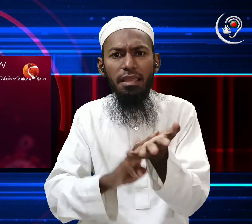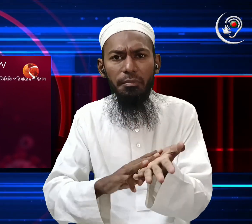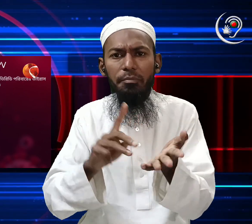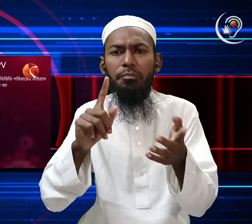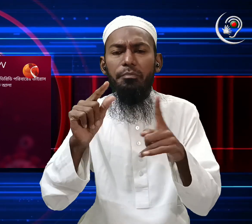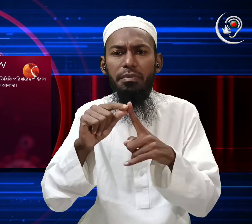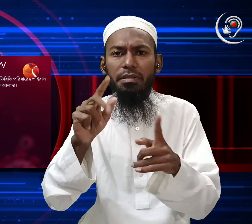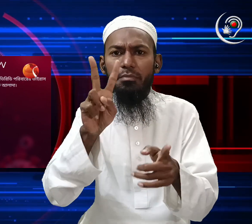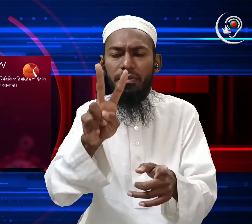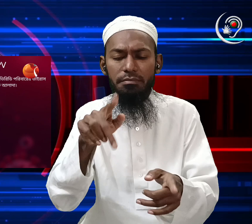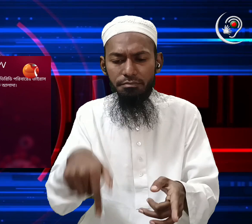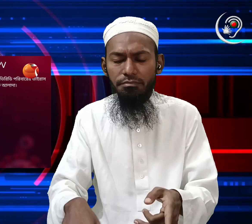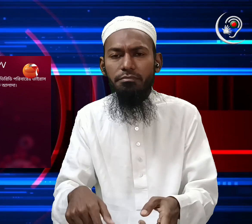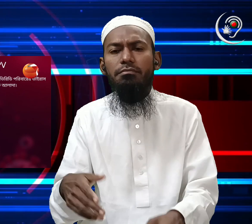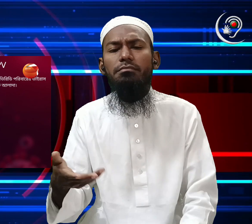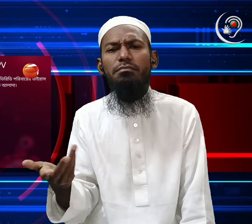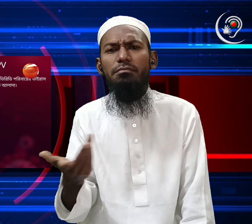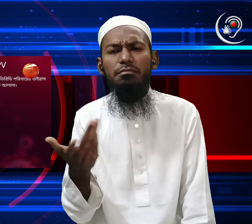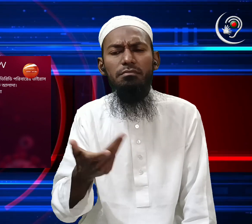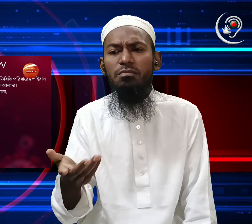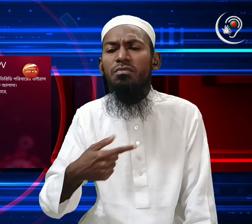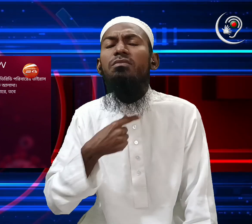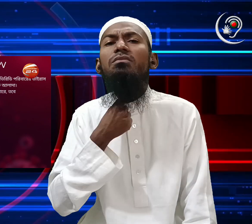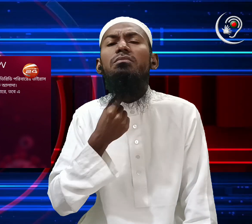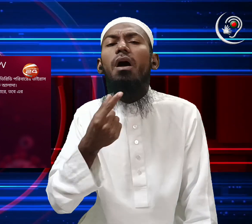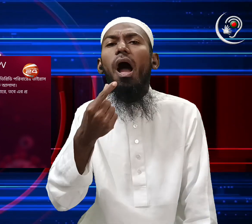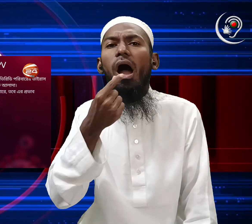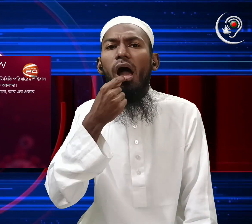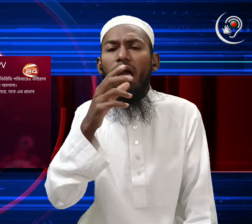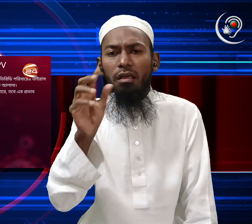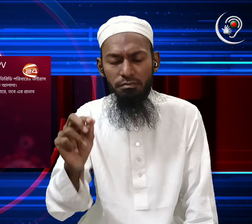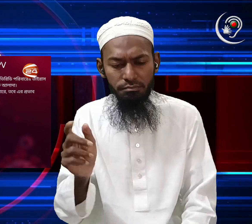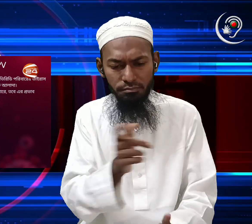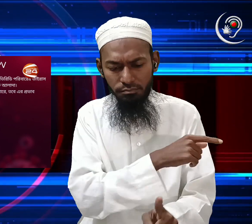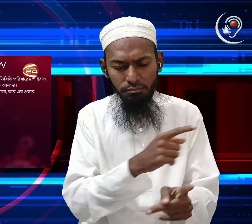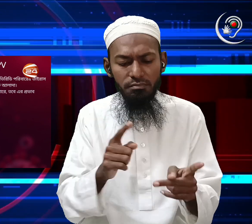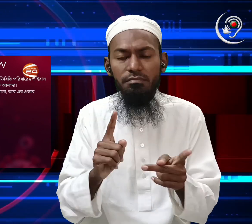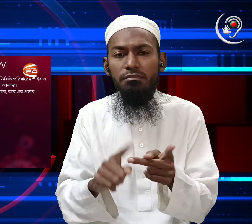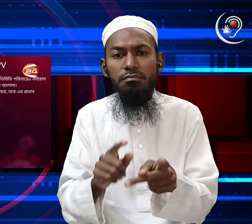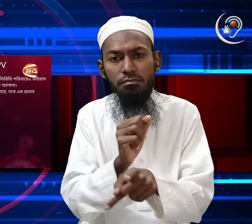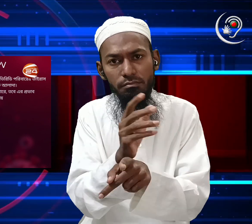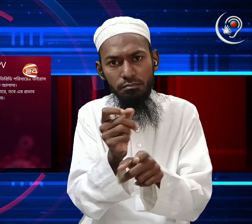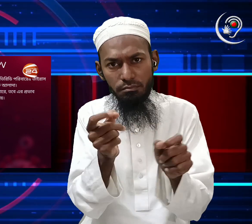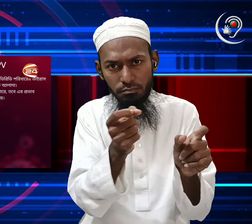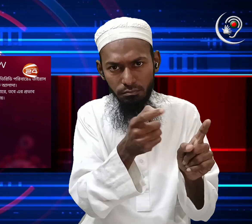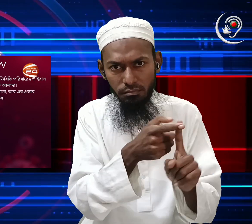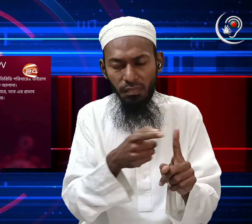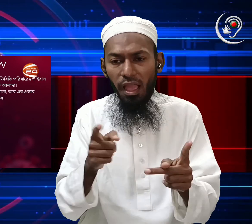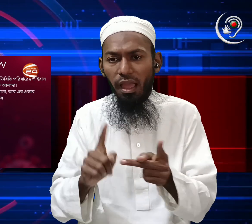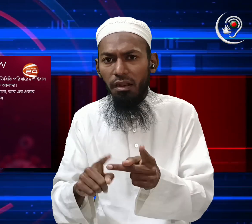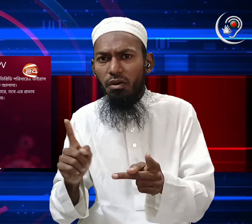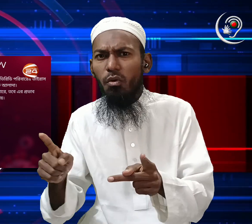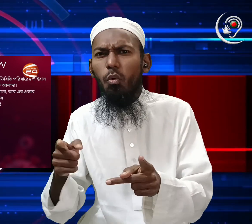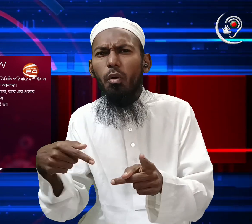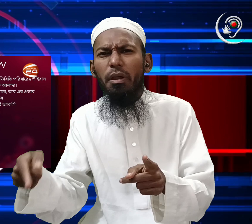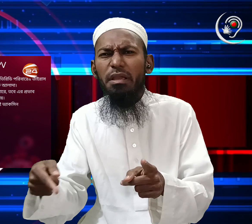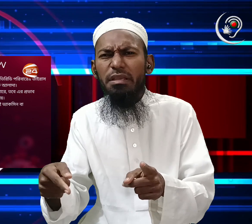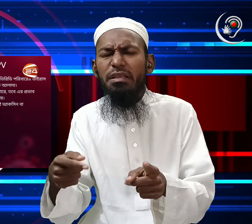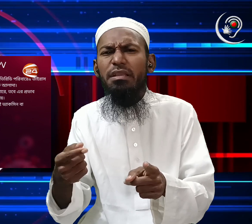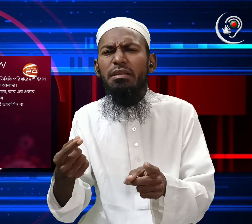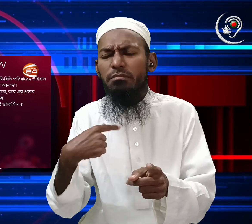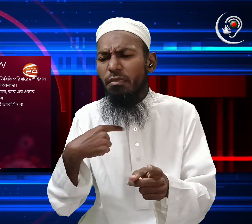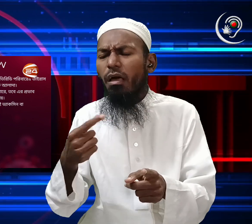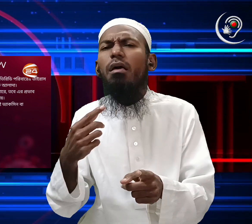SARS-CoV-2 দ্বারা সৃষ্ট। HMPV একটি প্যারামাইক্রোসিভিরিডি পরিবারের ভাইরাস এবং এটি SARS-CoV-2 থেকে